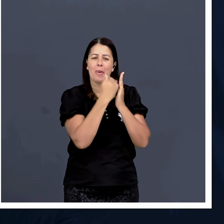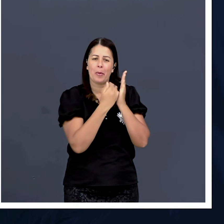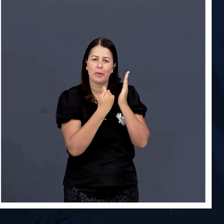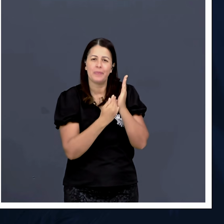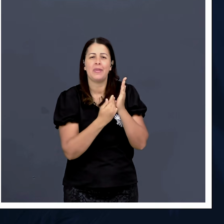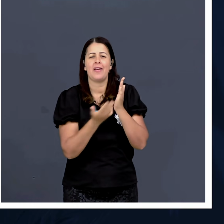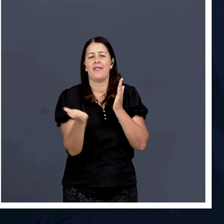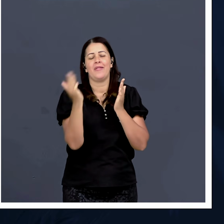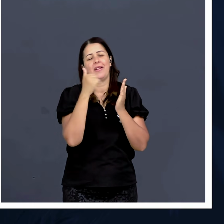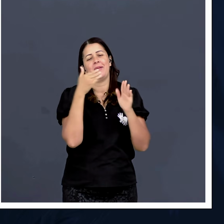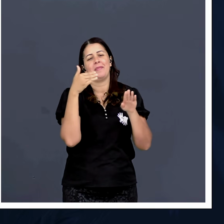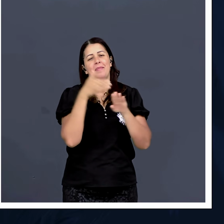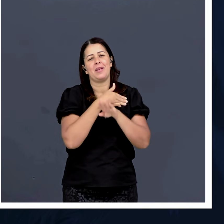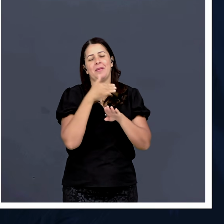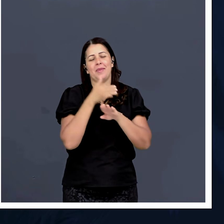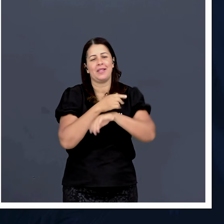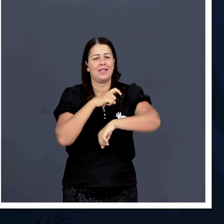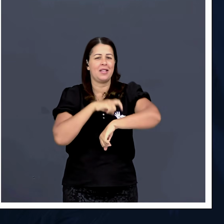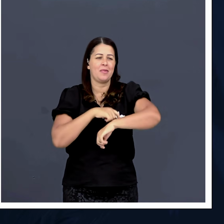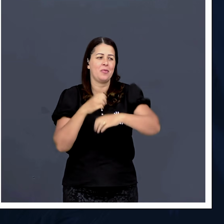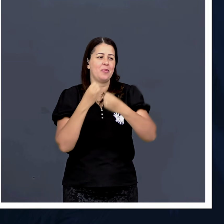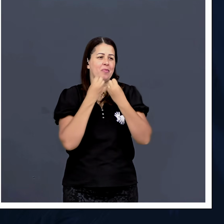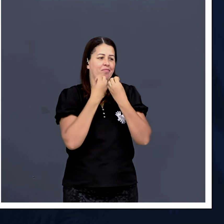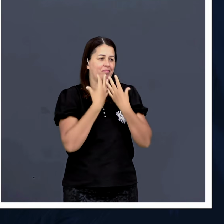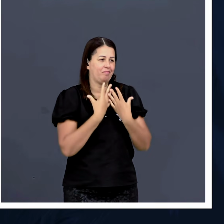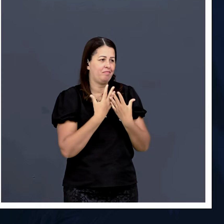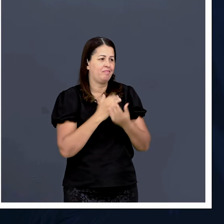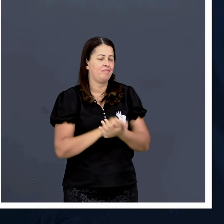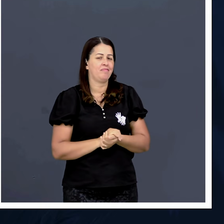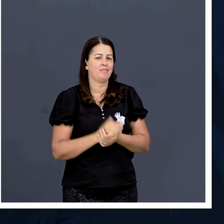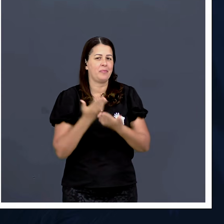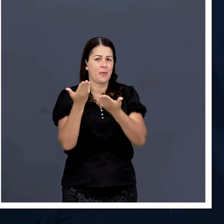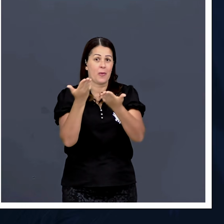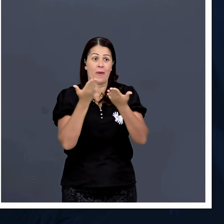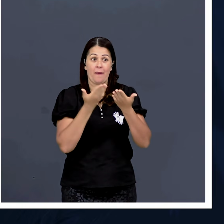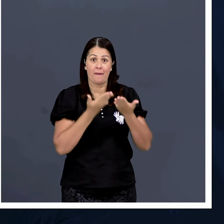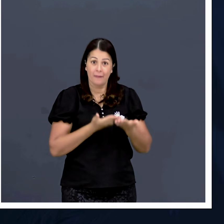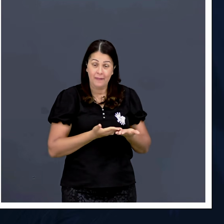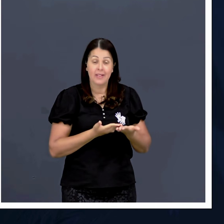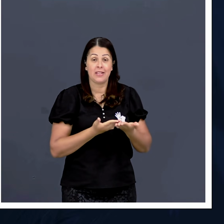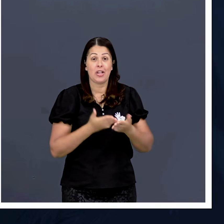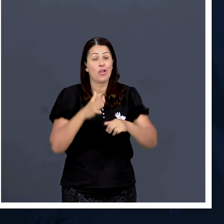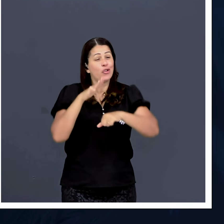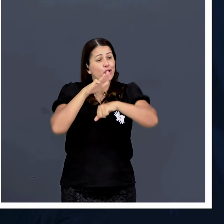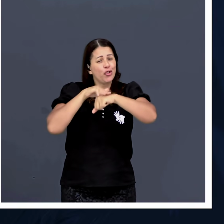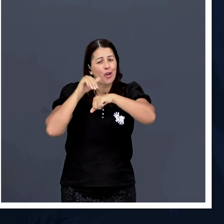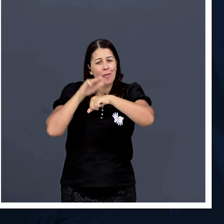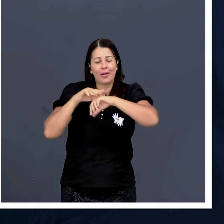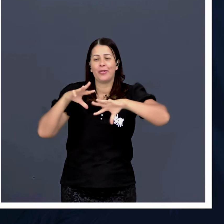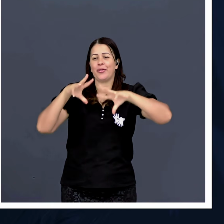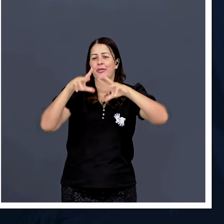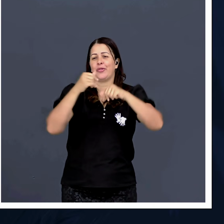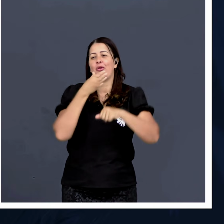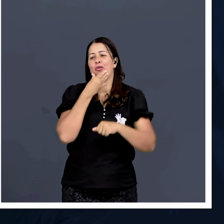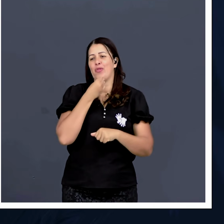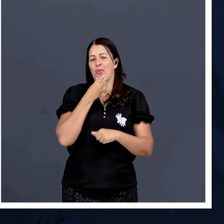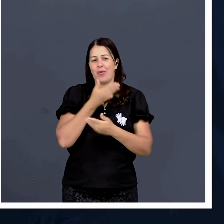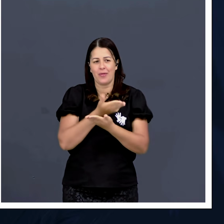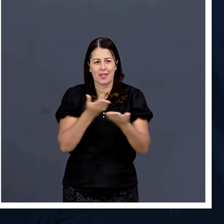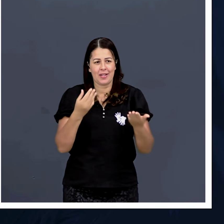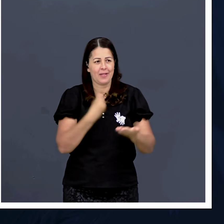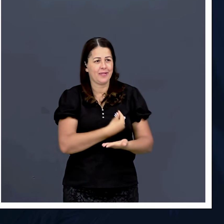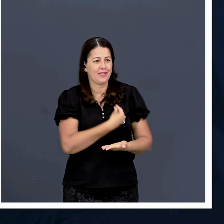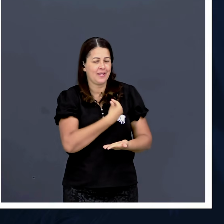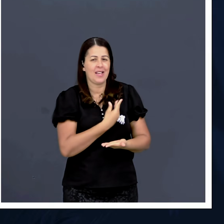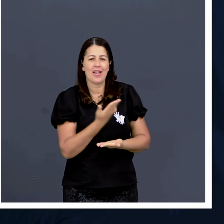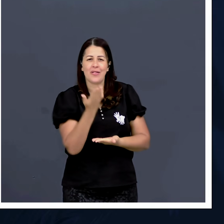venha participar desse tempo de qualidade com o Senhor. É um convite, é uma convocação para todos os homens, você que está aqui de forma presencial